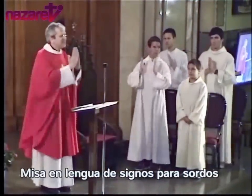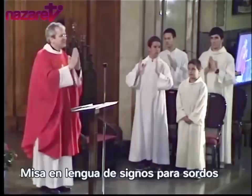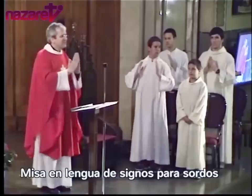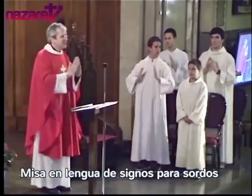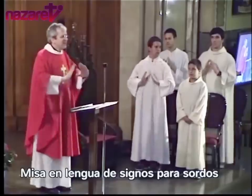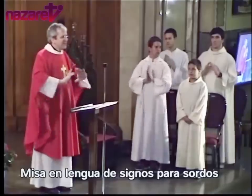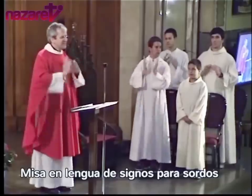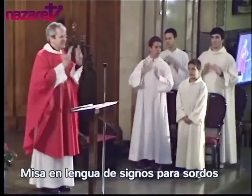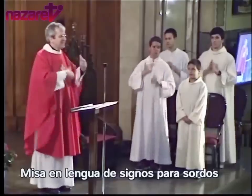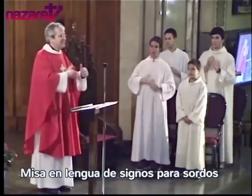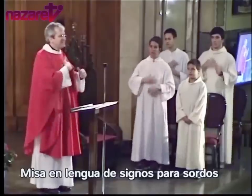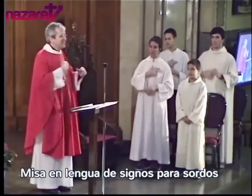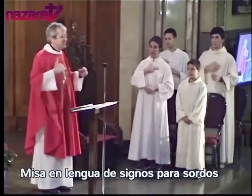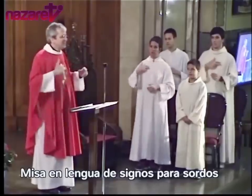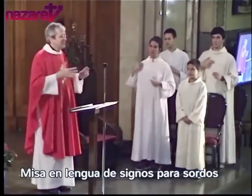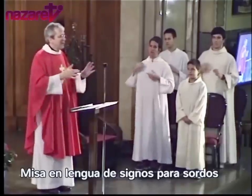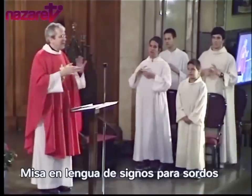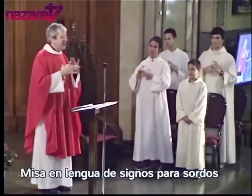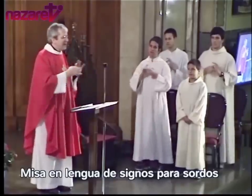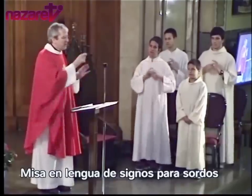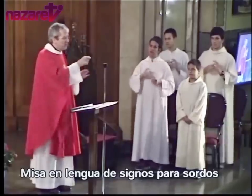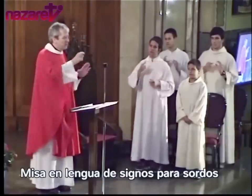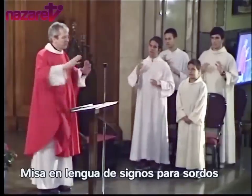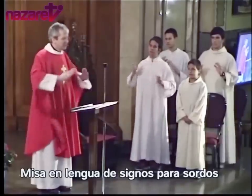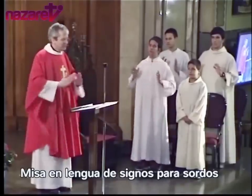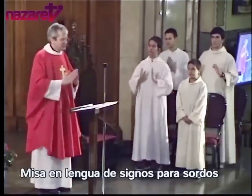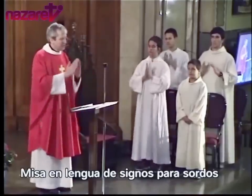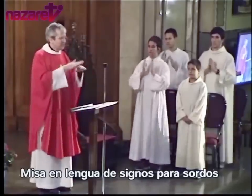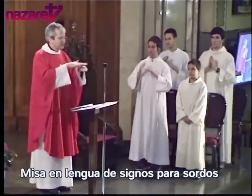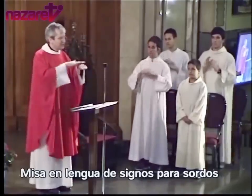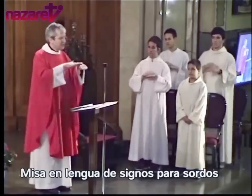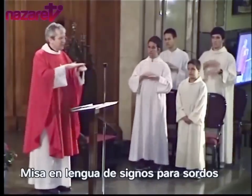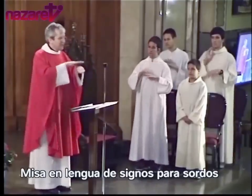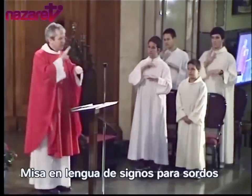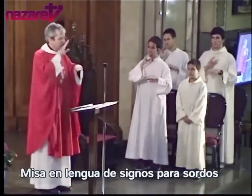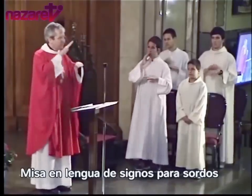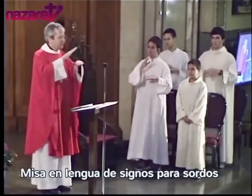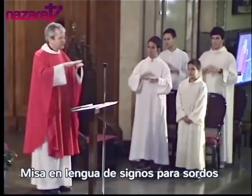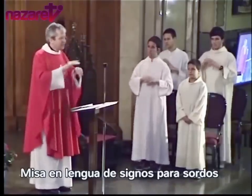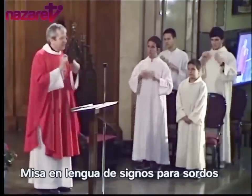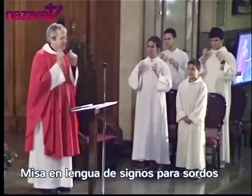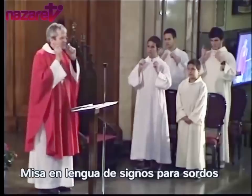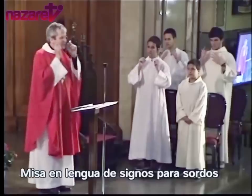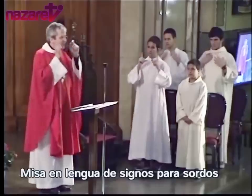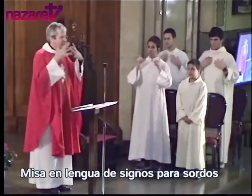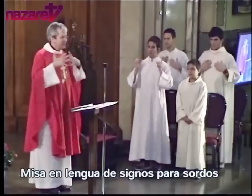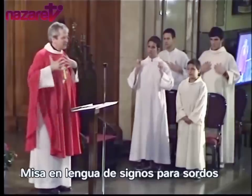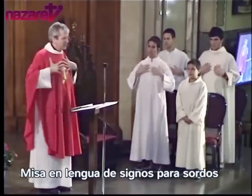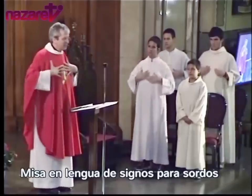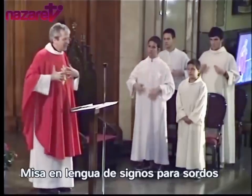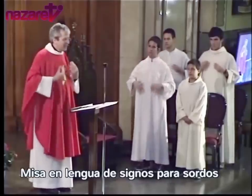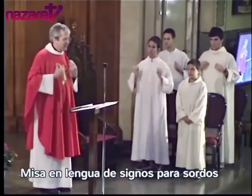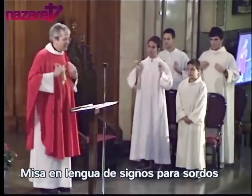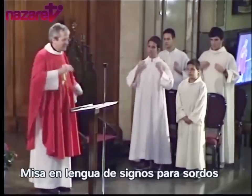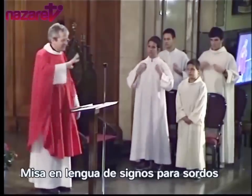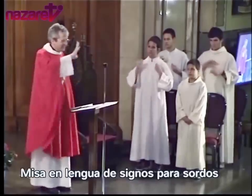Espíritu Santo, la Santa Iglesia Católica, la comunión de los santos, el perdón de los pecados, la